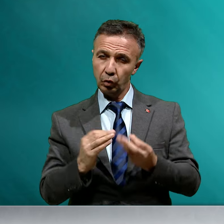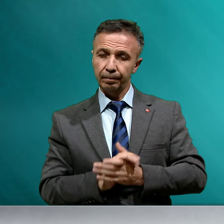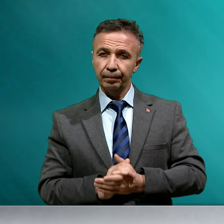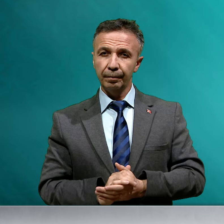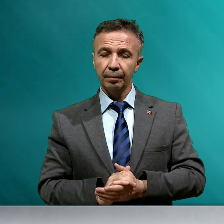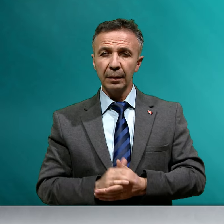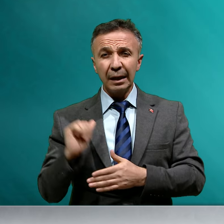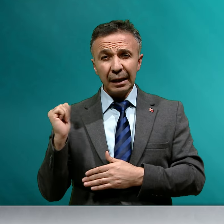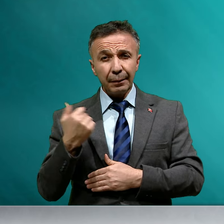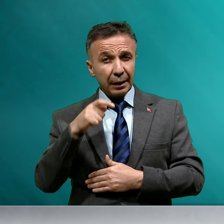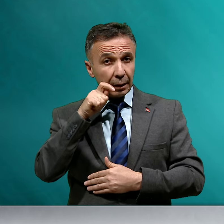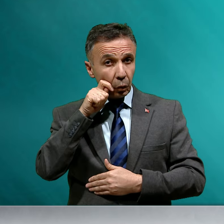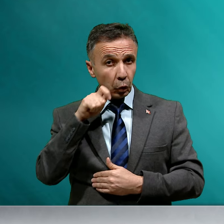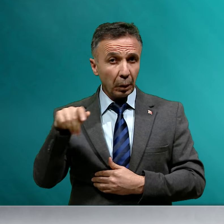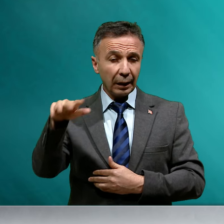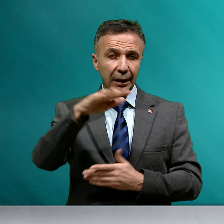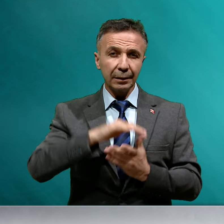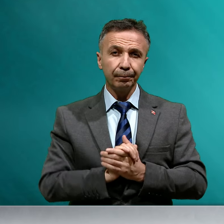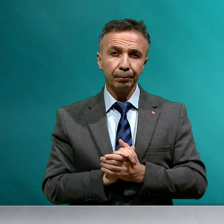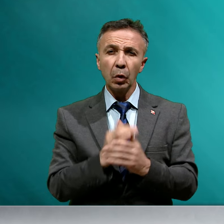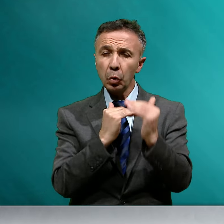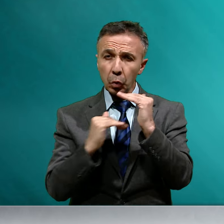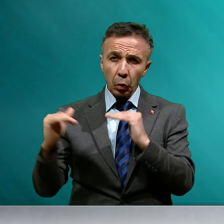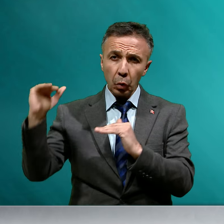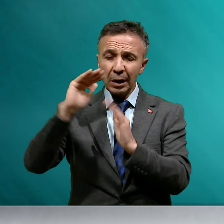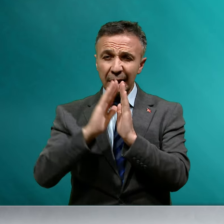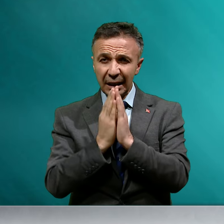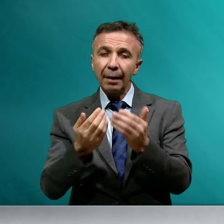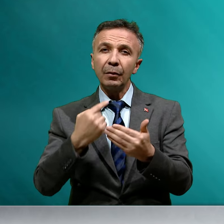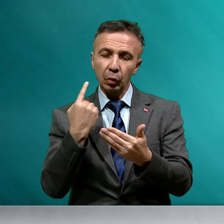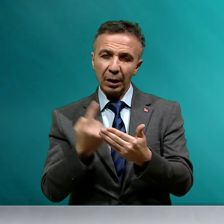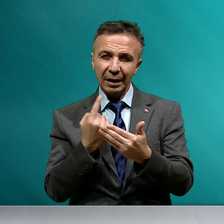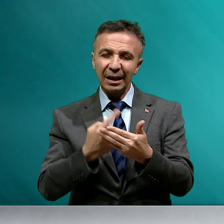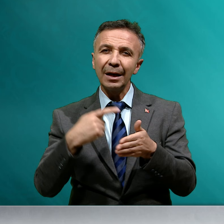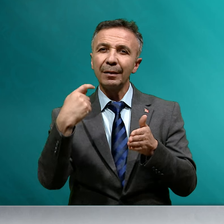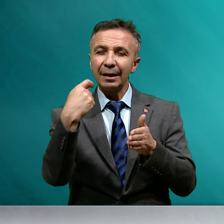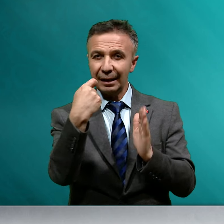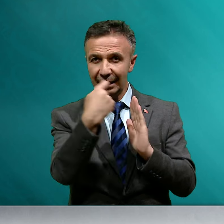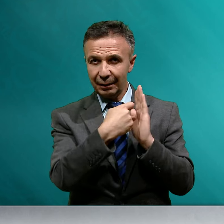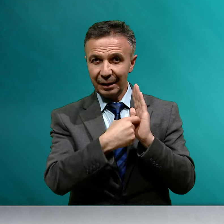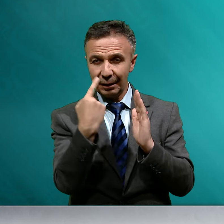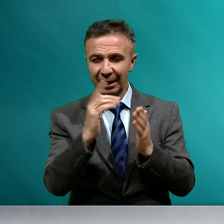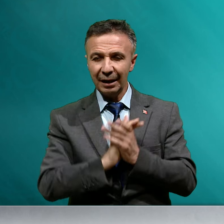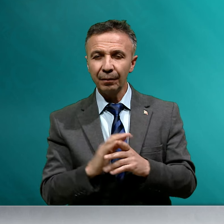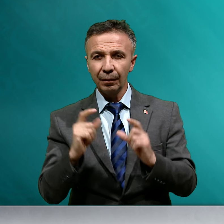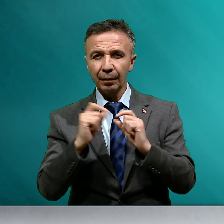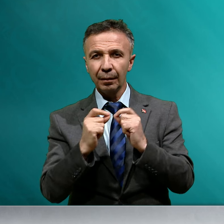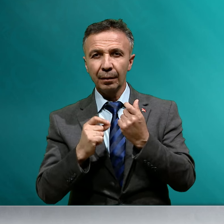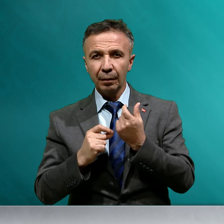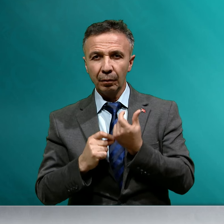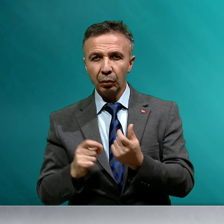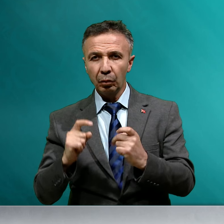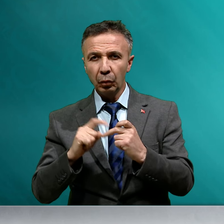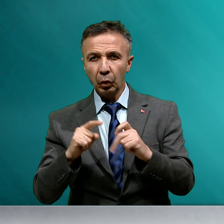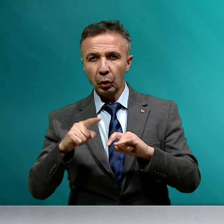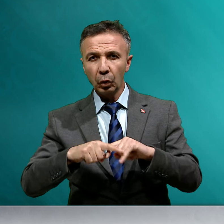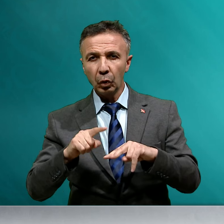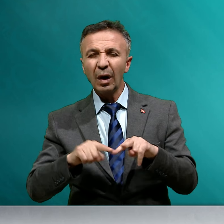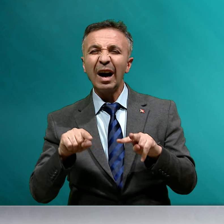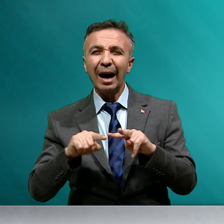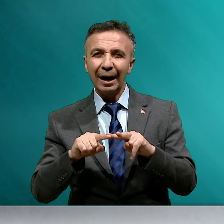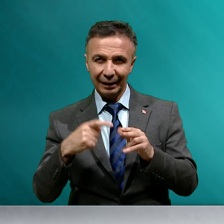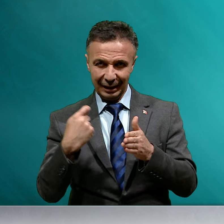Kıymetli Müslümanlar, Yüce Kitabımız Kur'an-ı Kerim'in isimlerinden biri Burhan'dır.